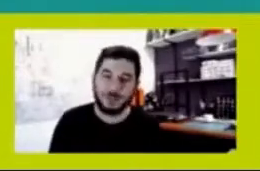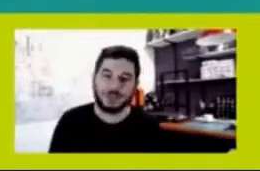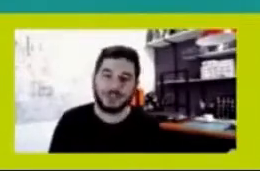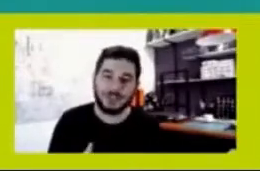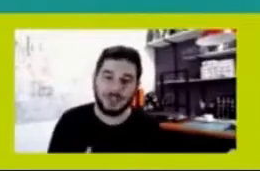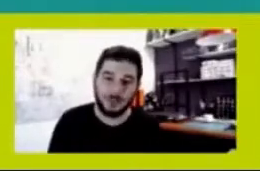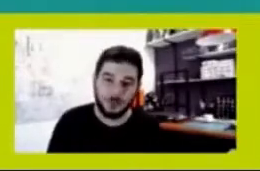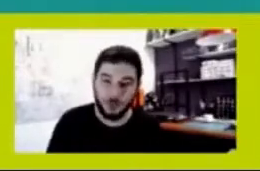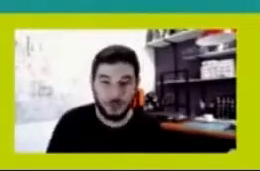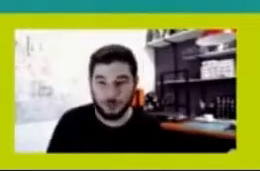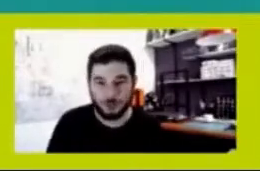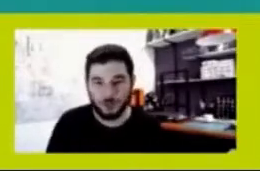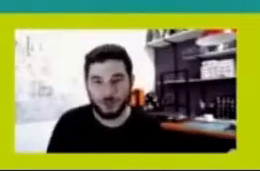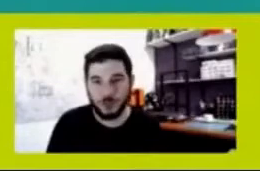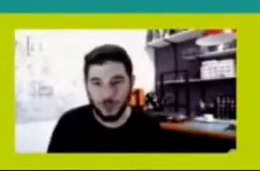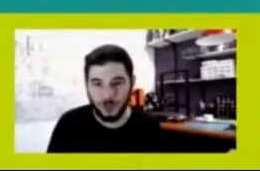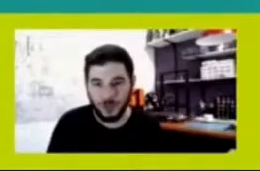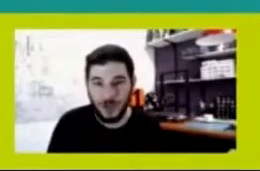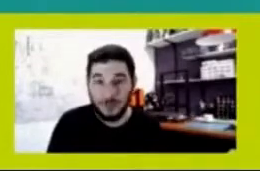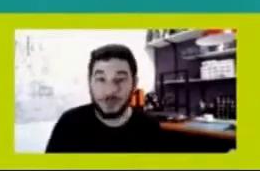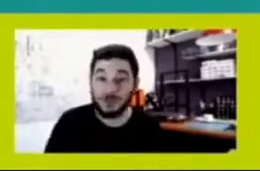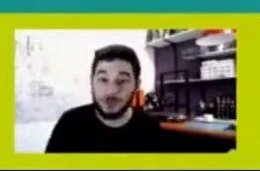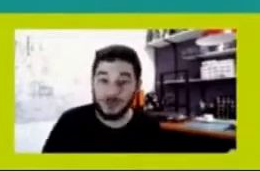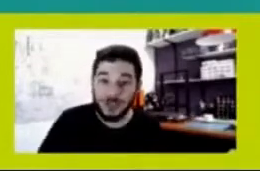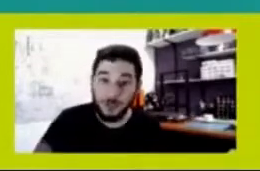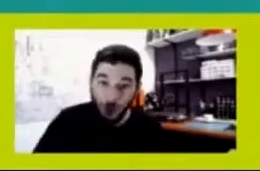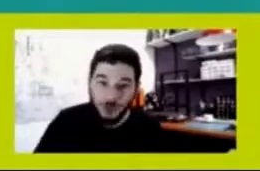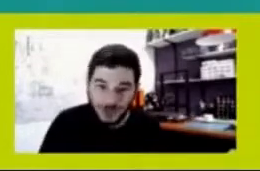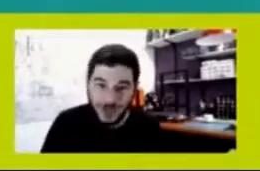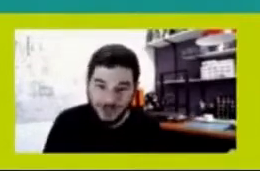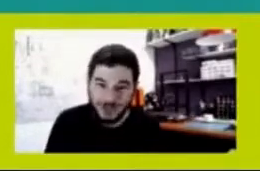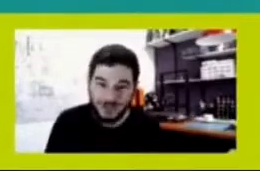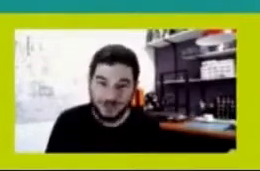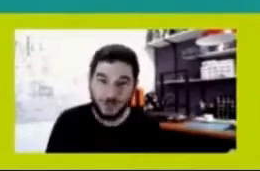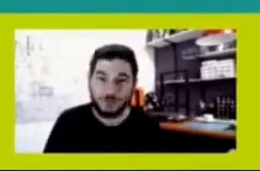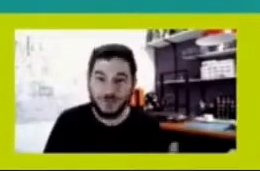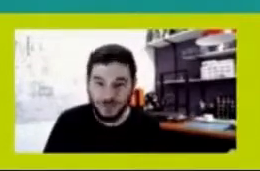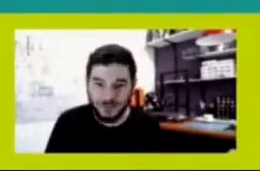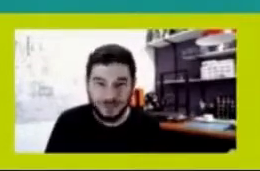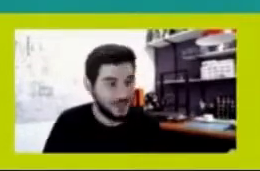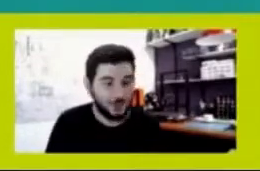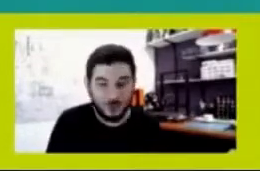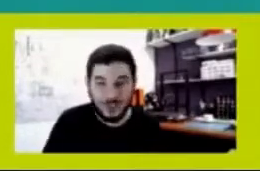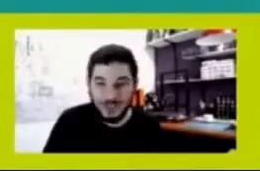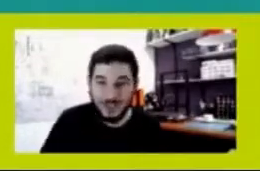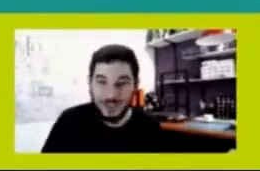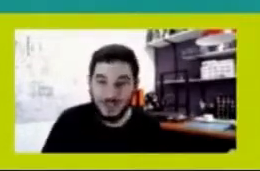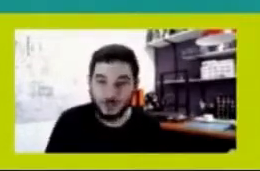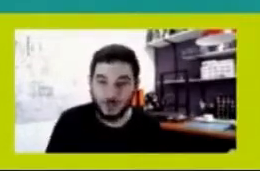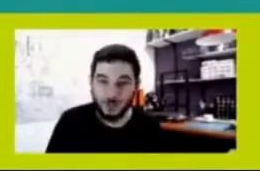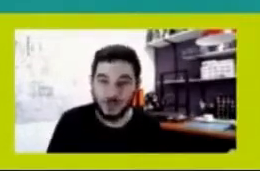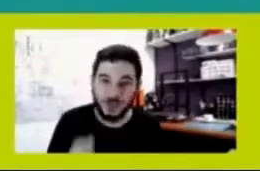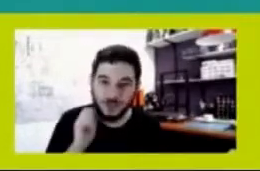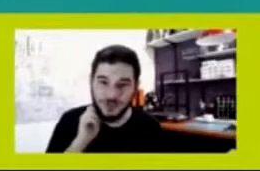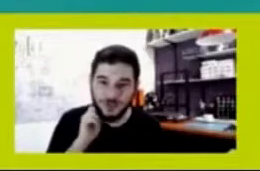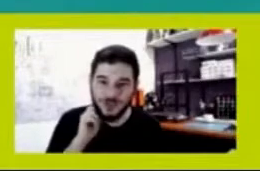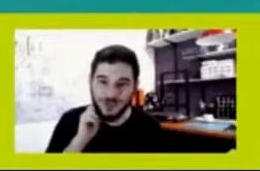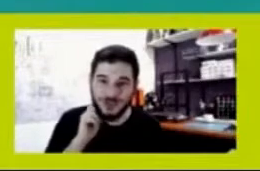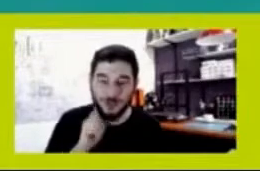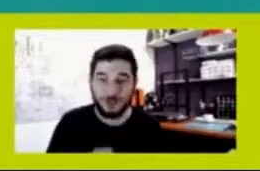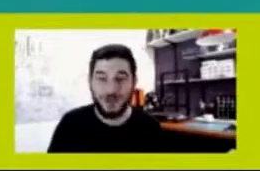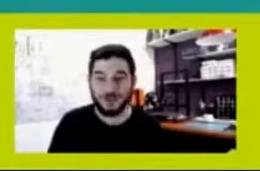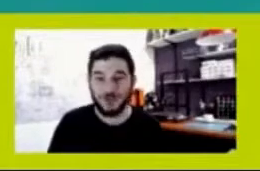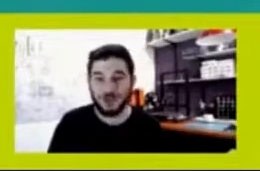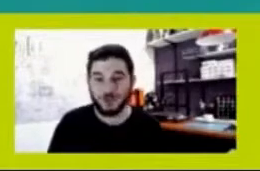jogos, você não sabe dizer exatamente se o modelo funciona ou não, mas você consegue mostrar ele no ambiente se ele conseguiria ganhar um jogo ou